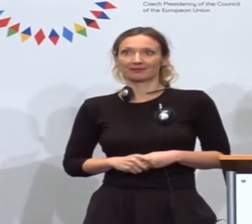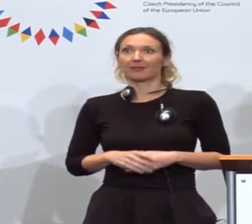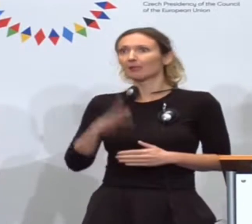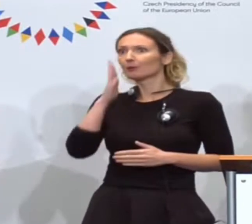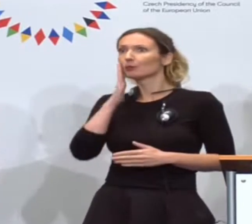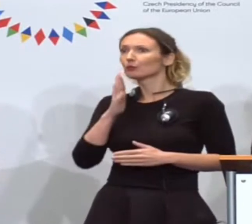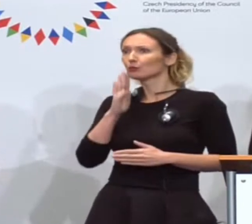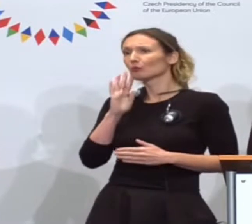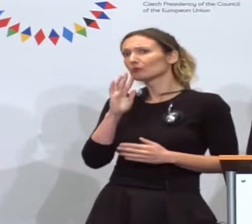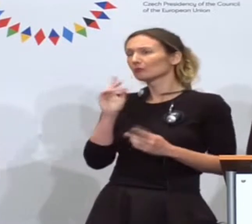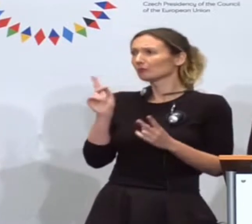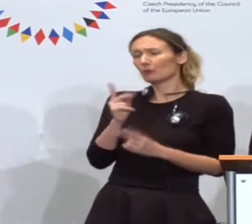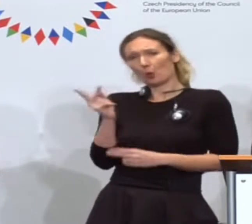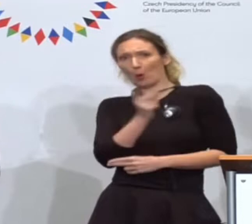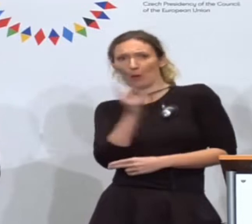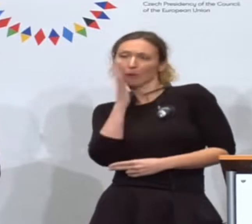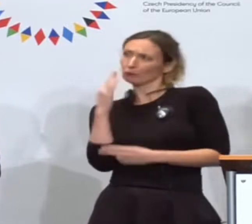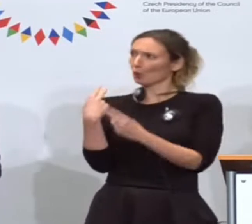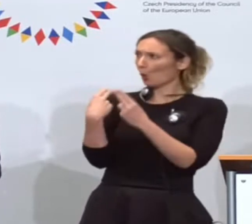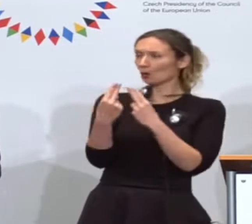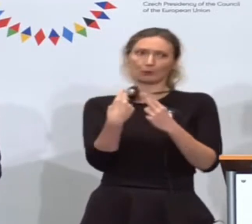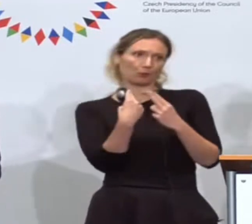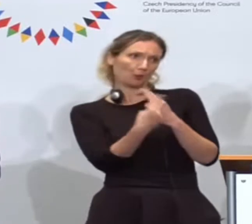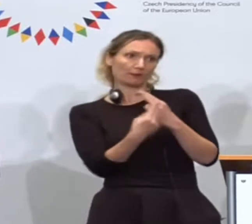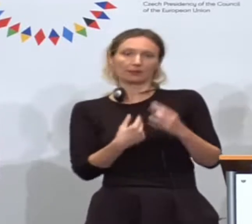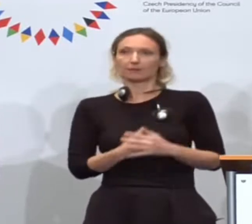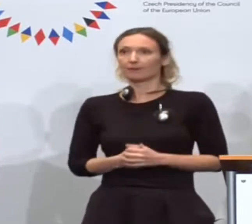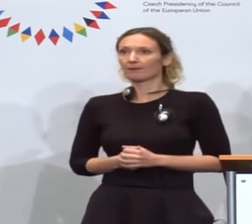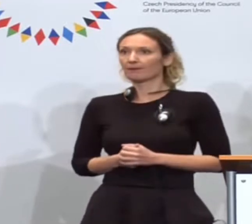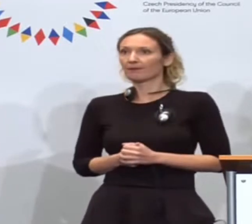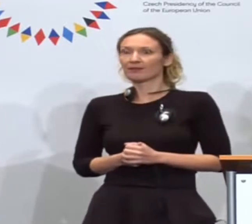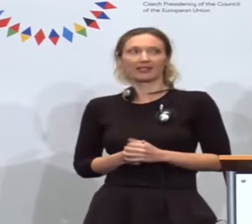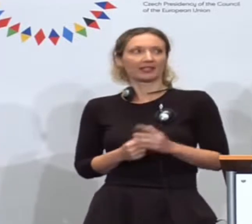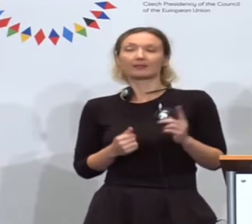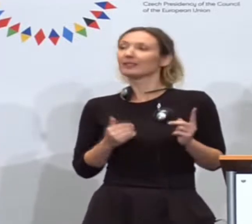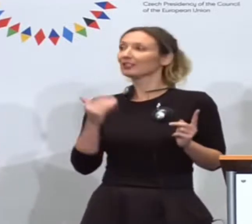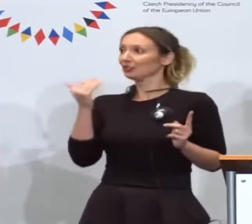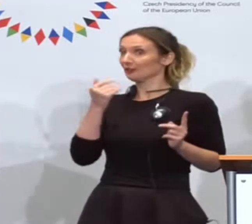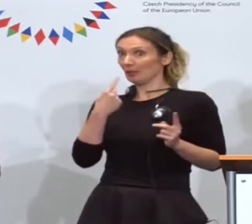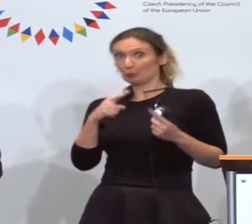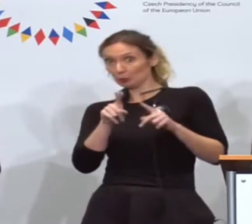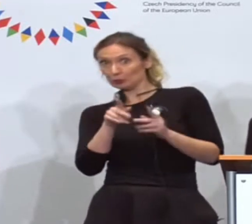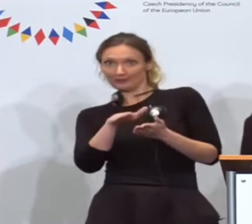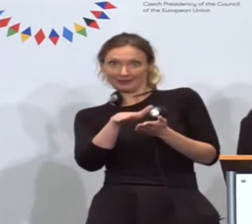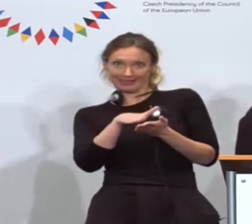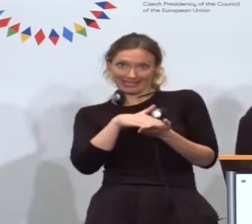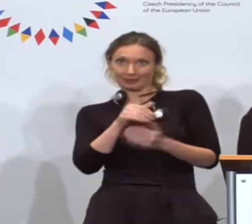Poprosím možná o krátké vyjádření obou, pokud bude možné. Tak jestli můžu začít.